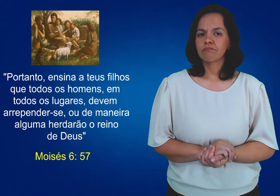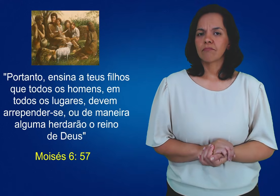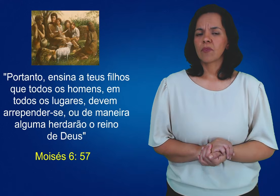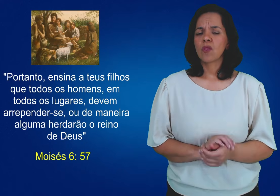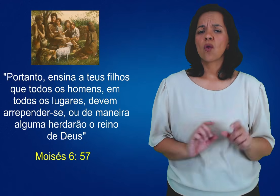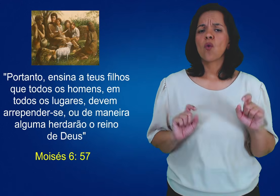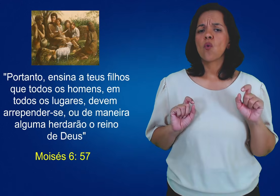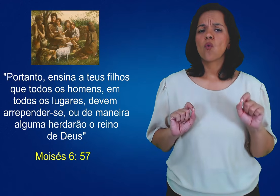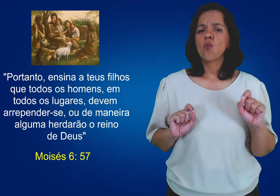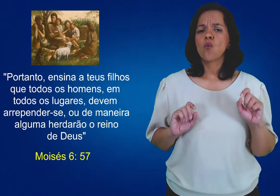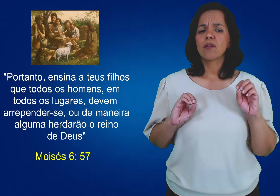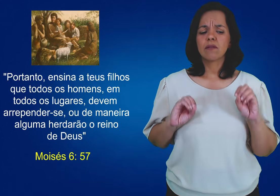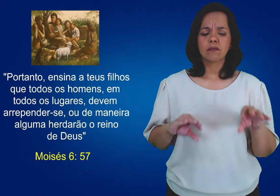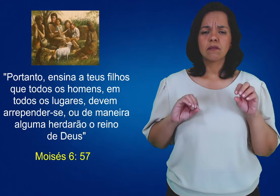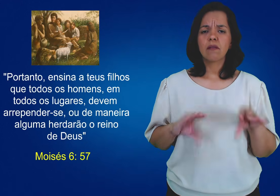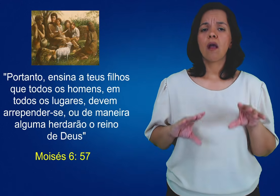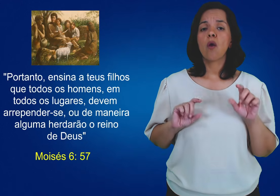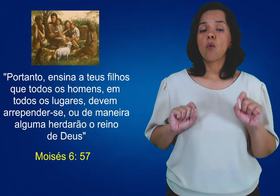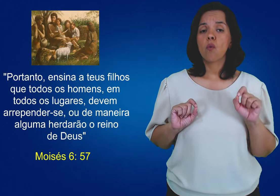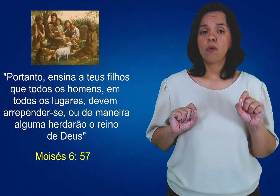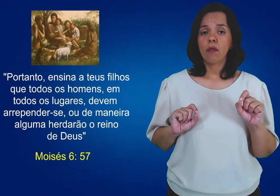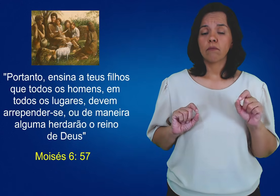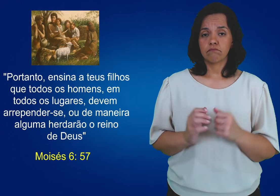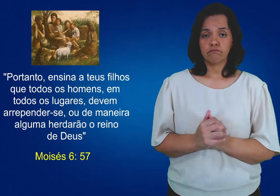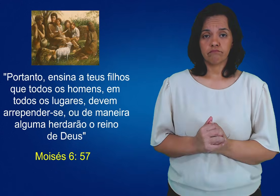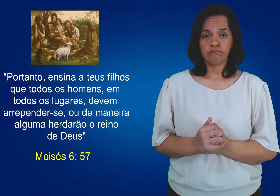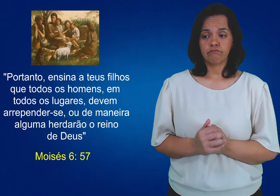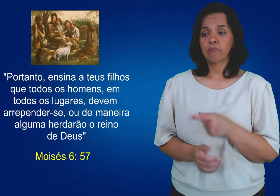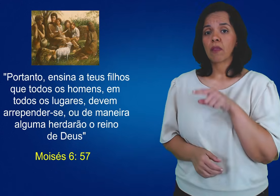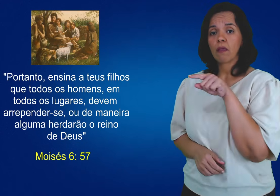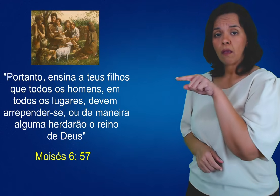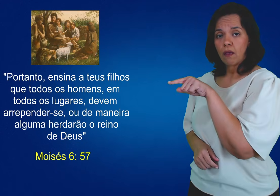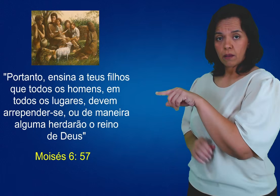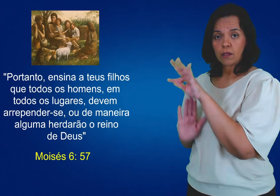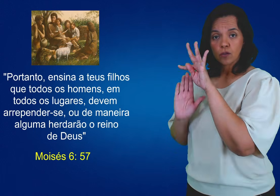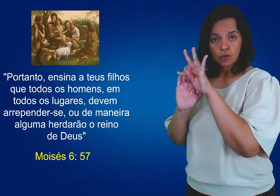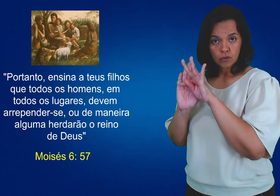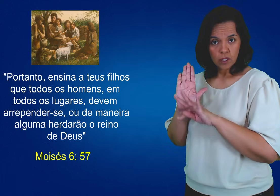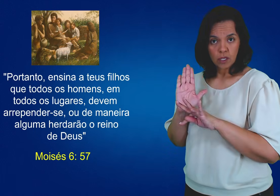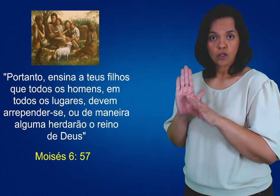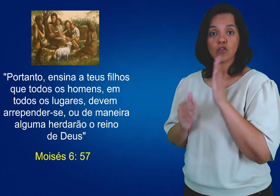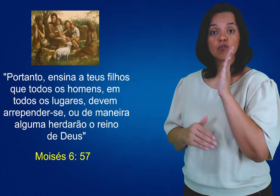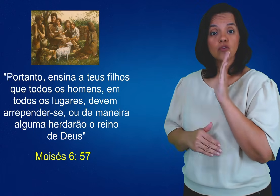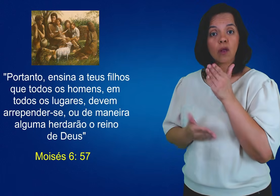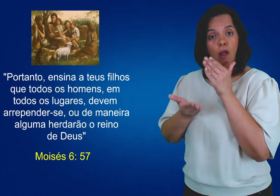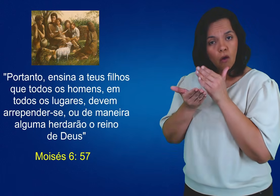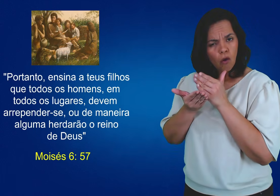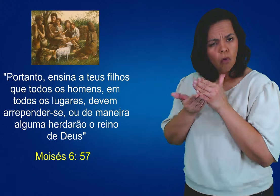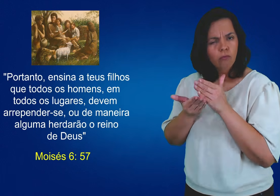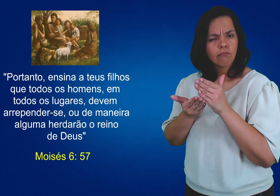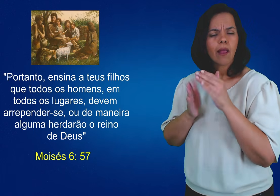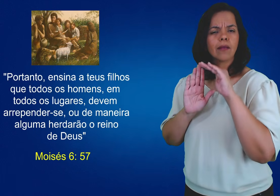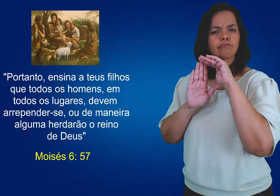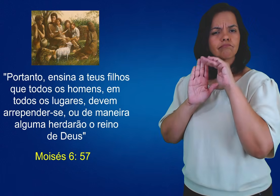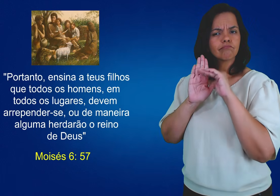Mas eu tenho uma pergunta para vocês. O que precisa ser ensinado aos filhos? Aqui no texto